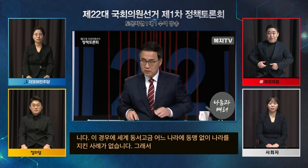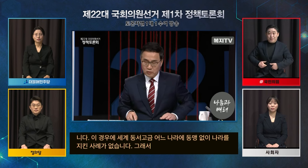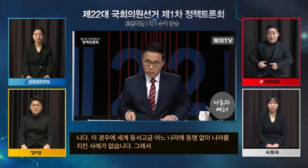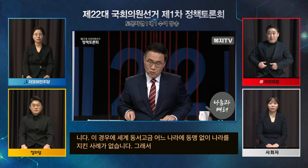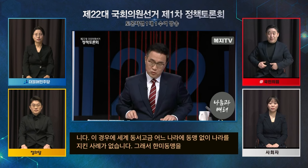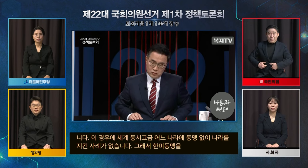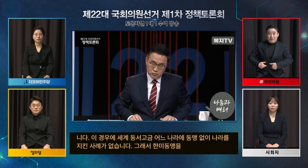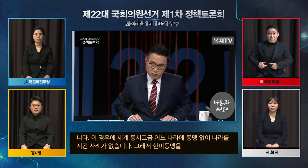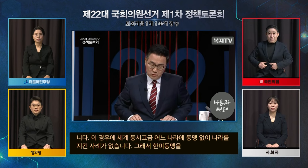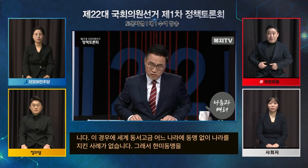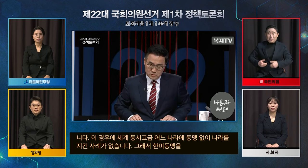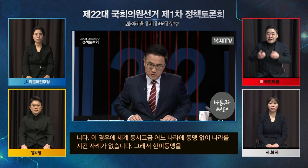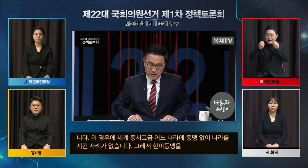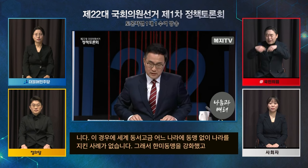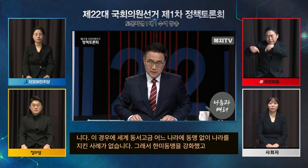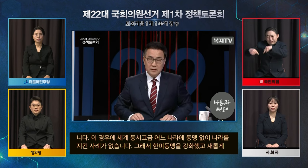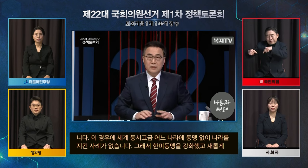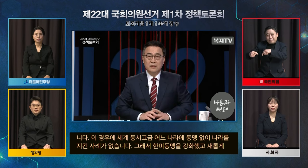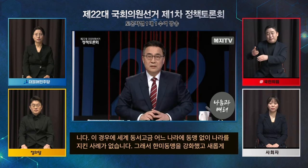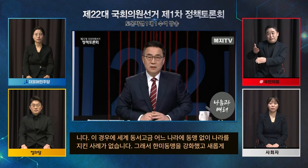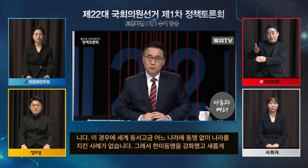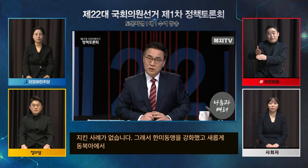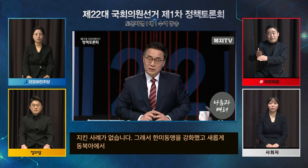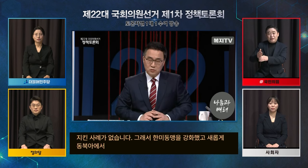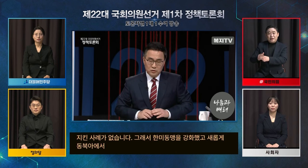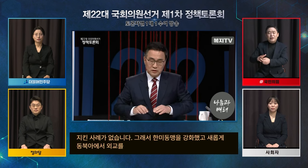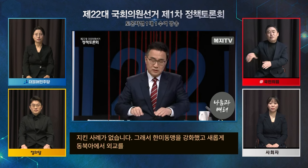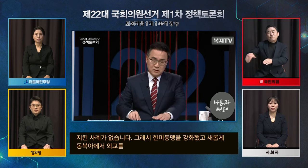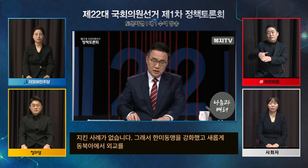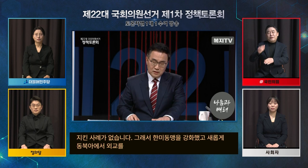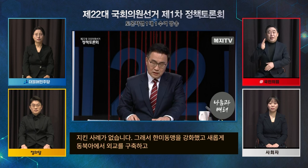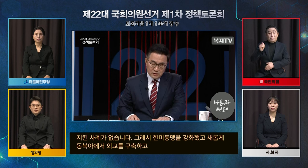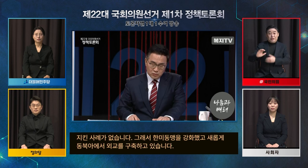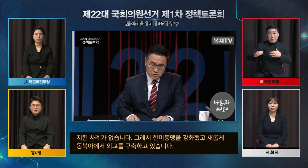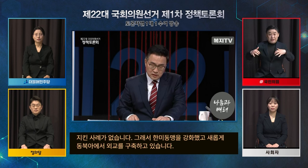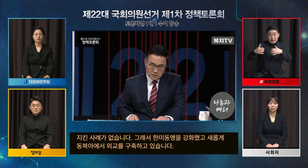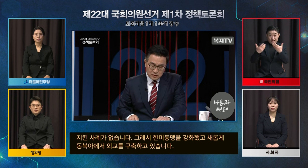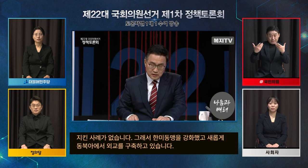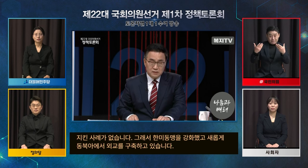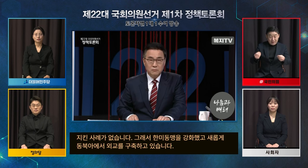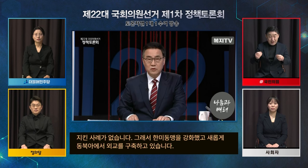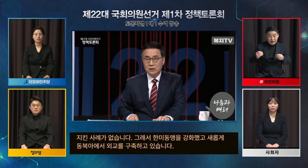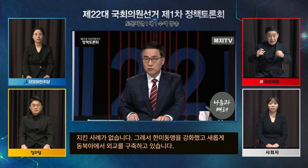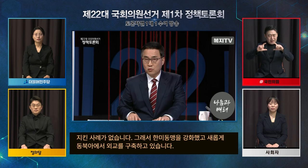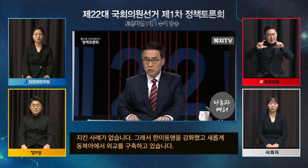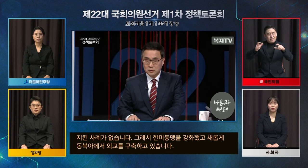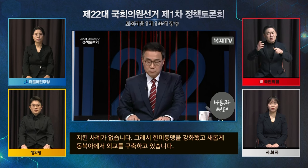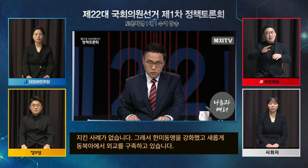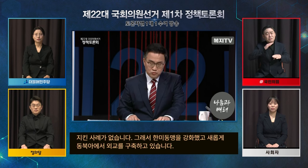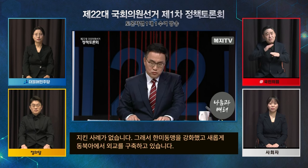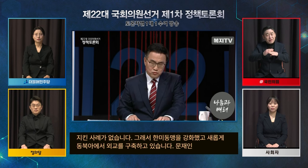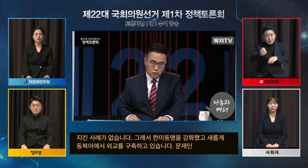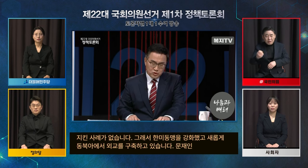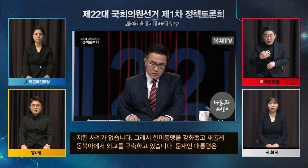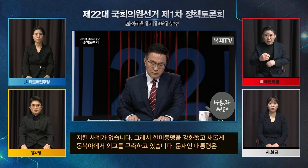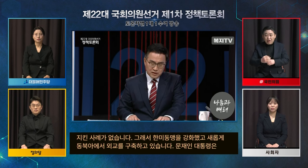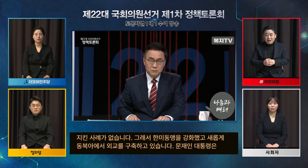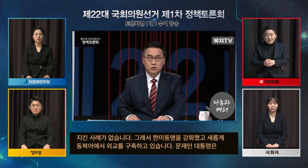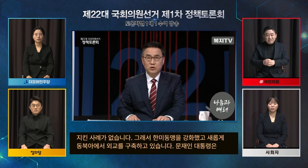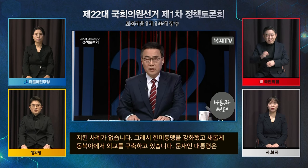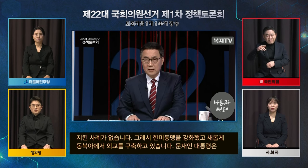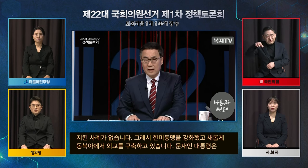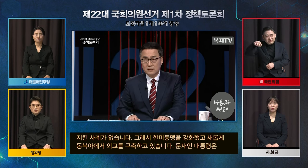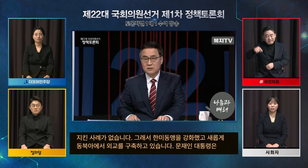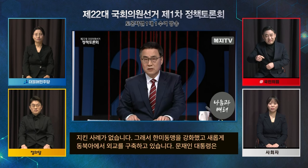동북아에서 외교를 구축하고 있습니다. 문재인 대통령은 전쟁이 끝났다고 선언했습니다. 그러나 북한으로 돌아온 것은 푼수, 오지랖,